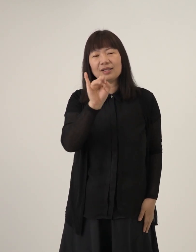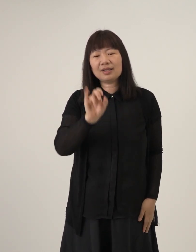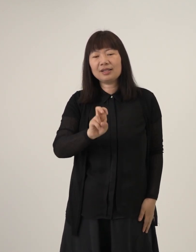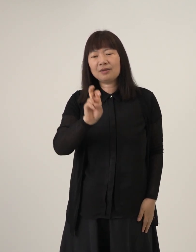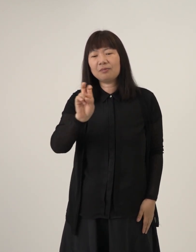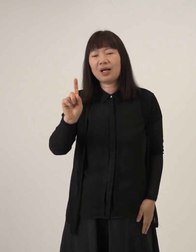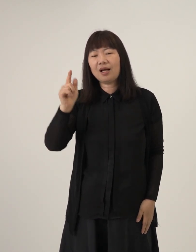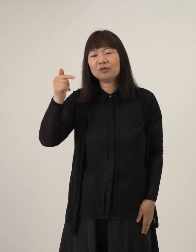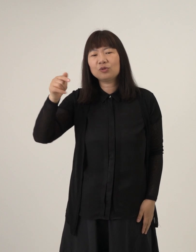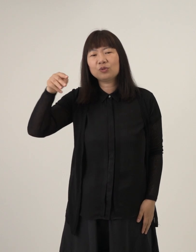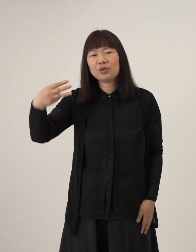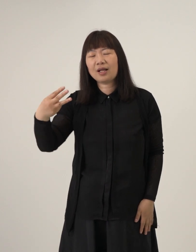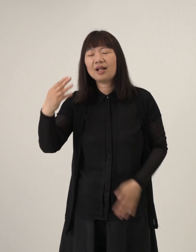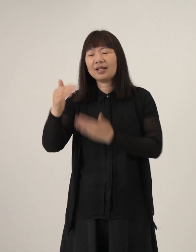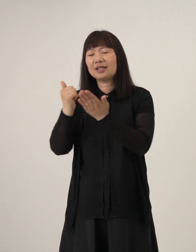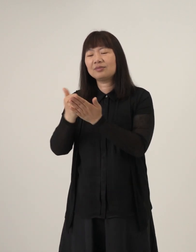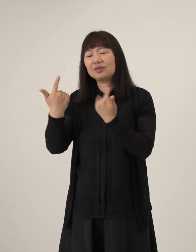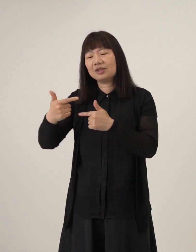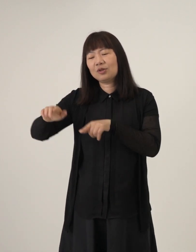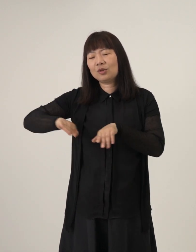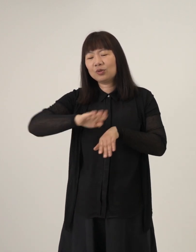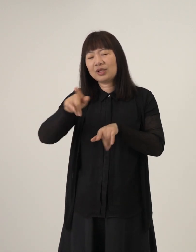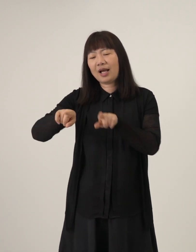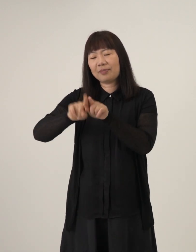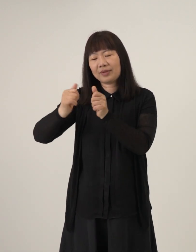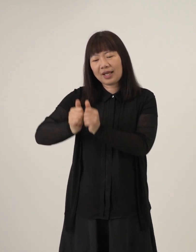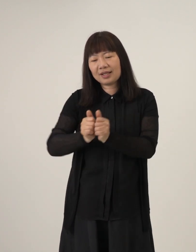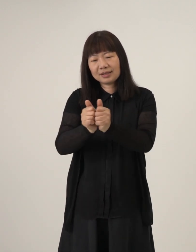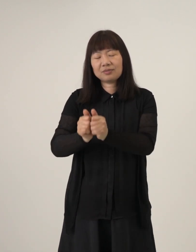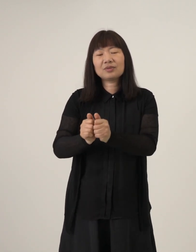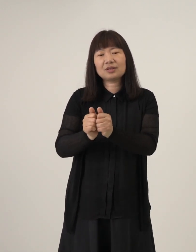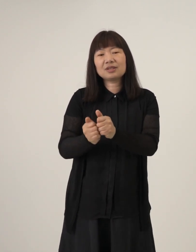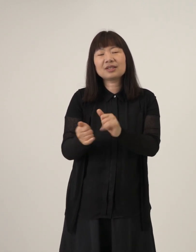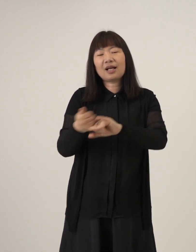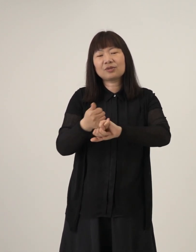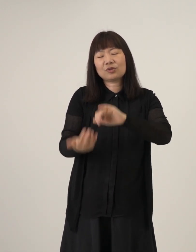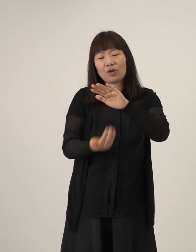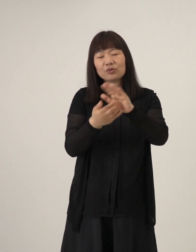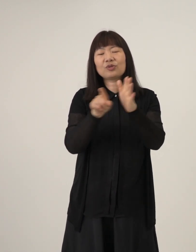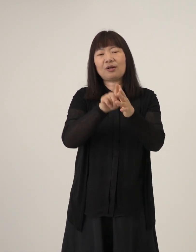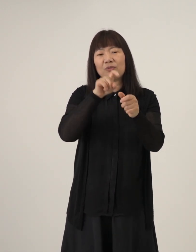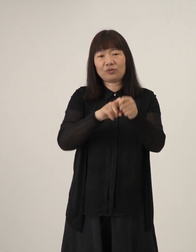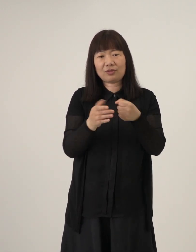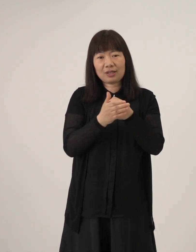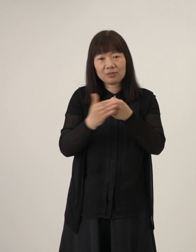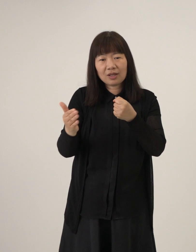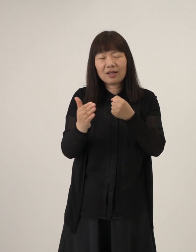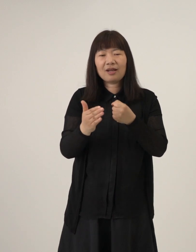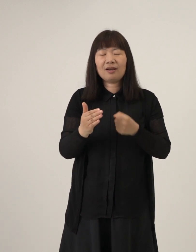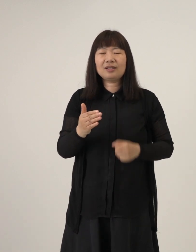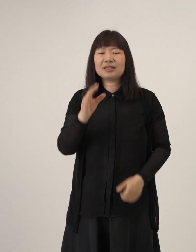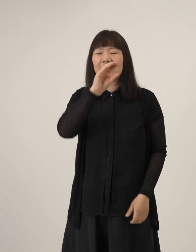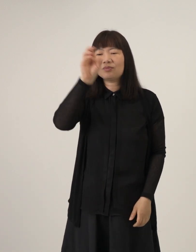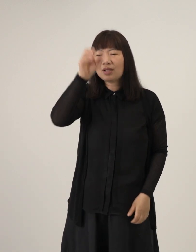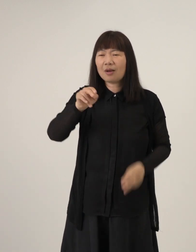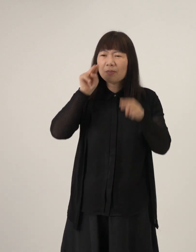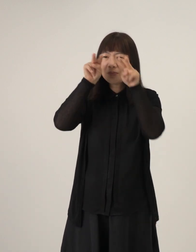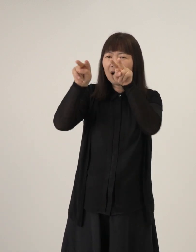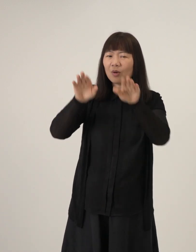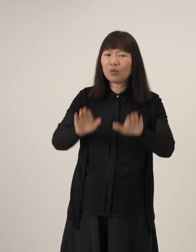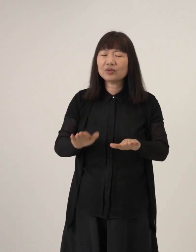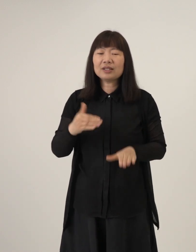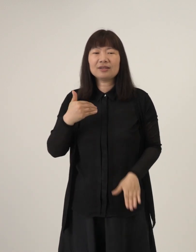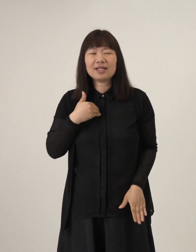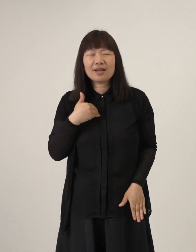임마누엘의 약속을 성취해 주기 위해서. 그래서 십자가를 바라볼 때마다 이제는 당장 오늘